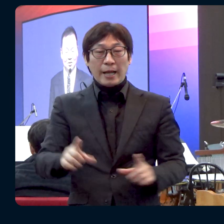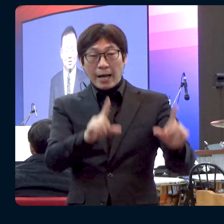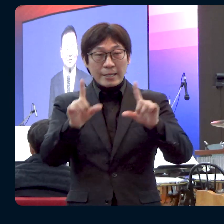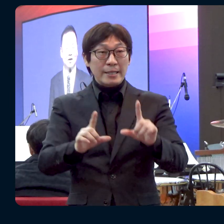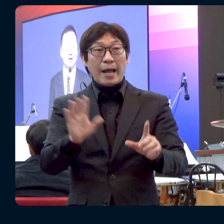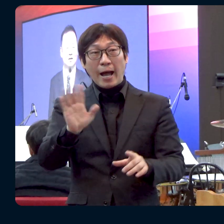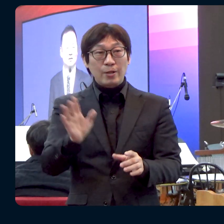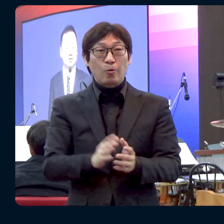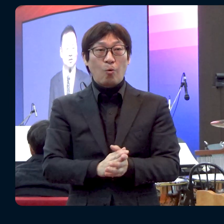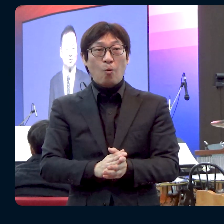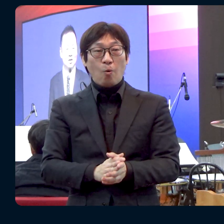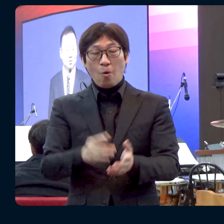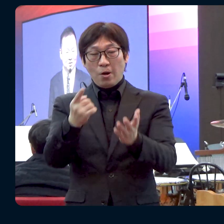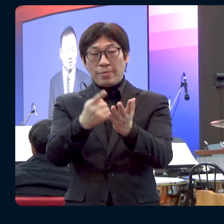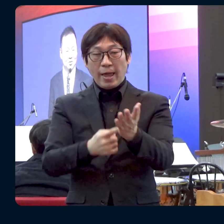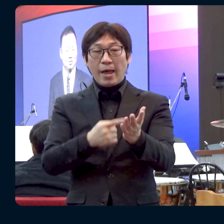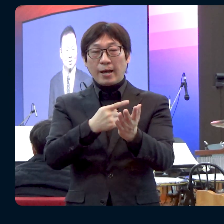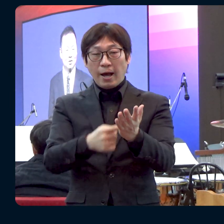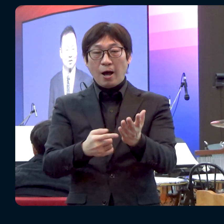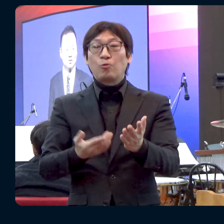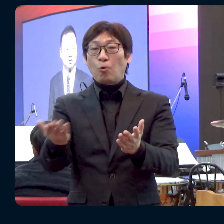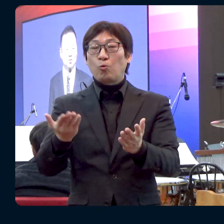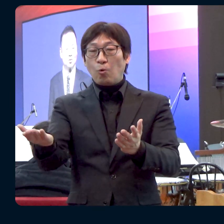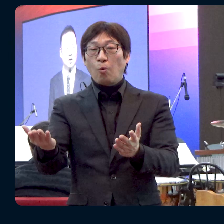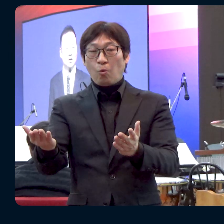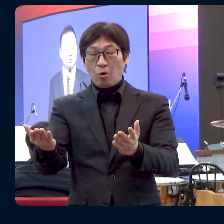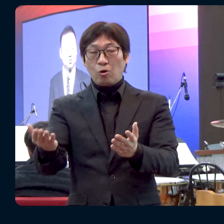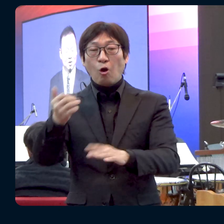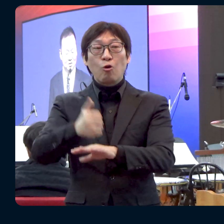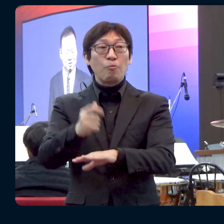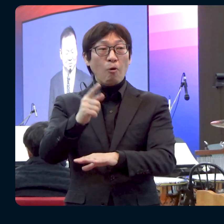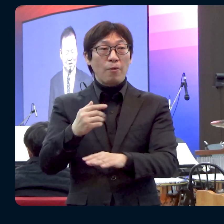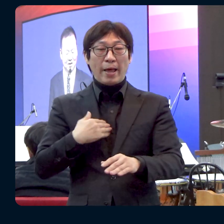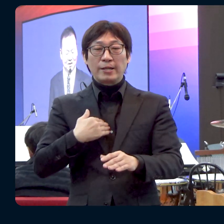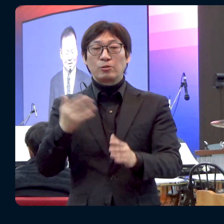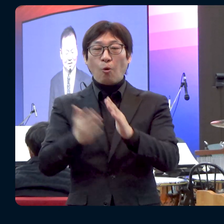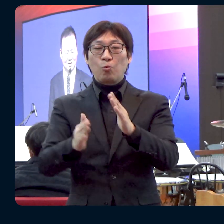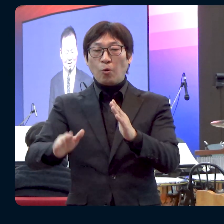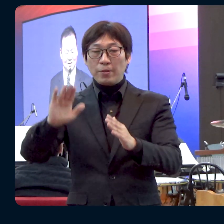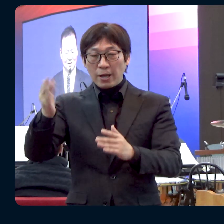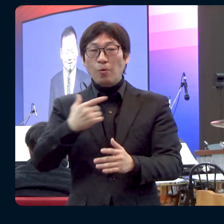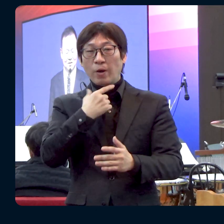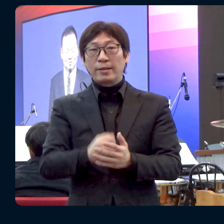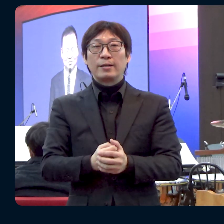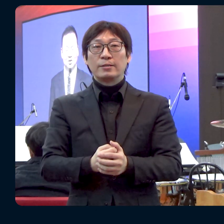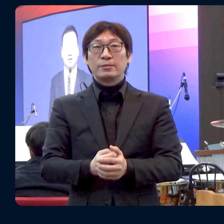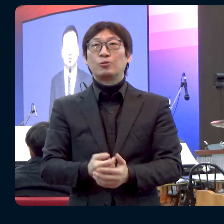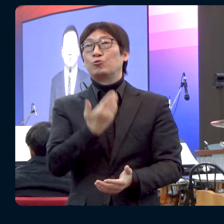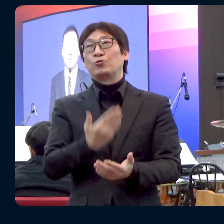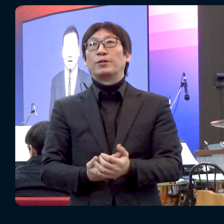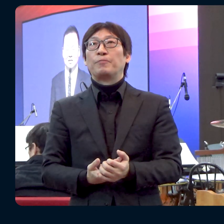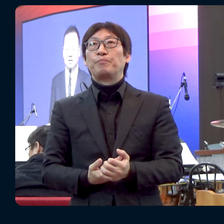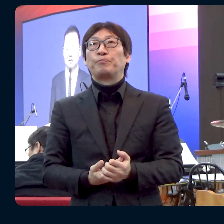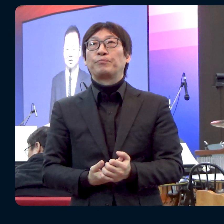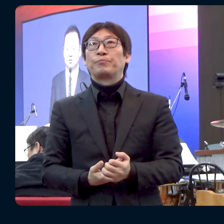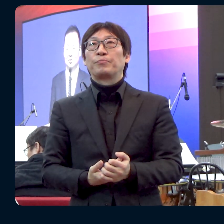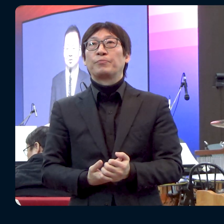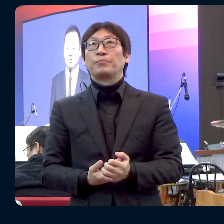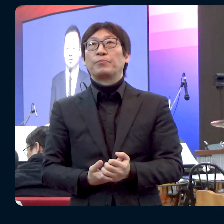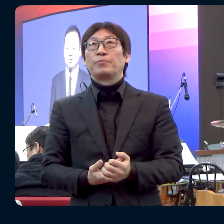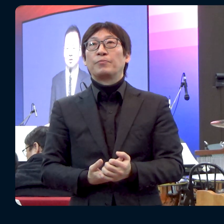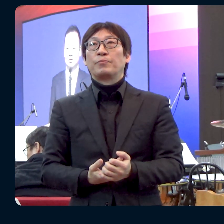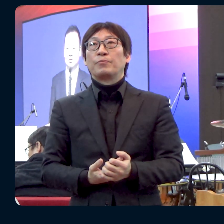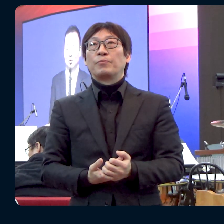아니라 어떤 대가를 지불하고서라도 성도가 되는 것입니다. 문을